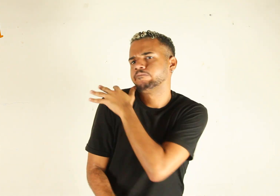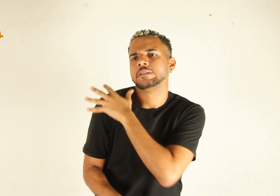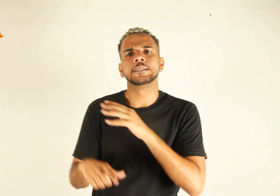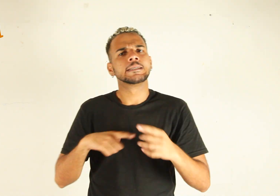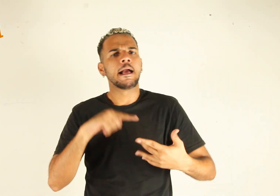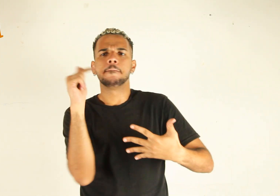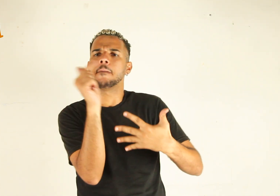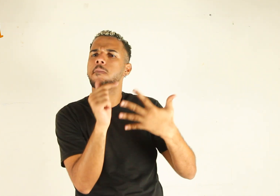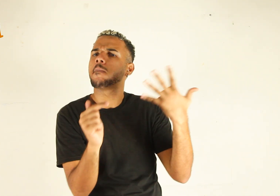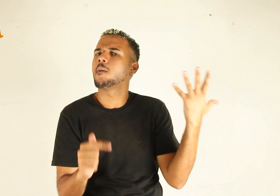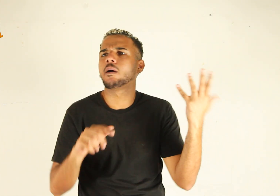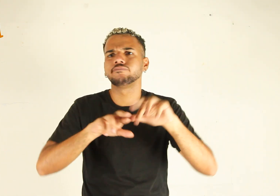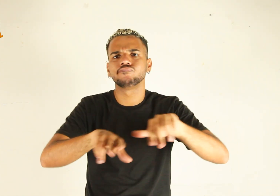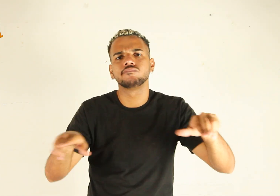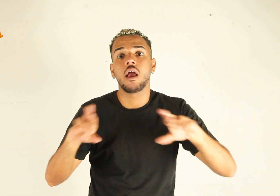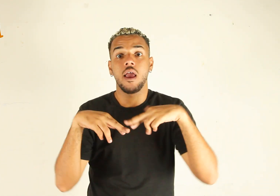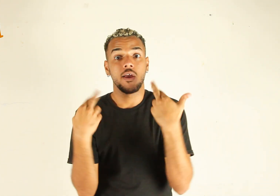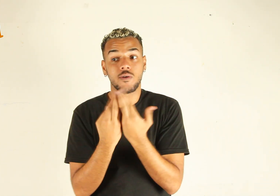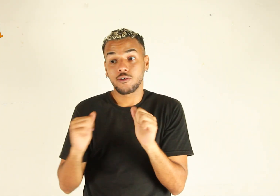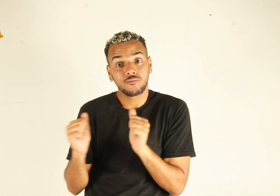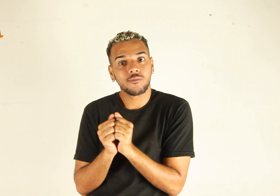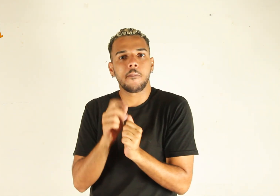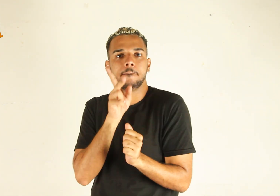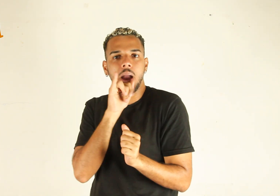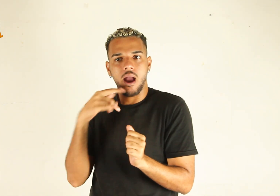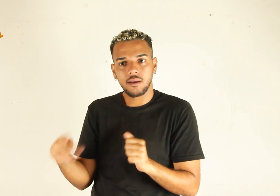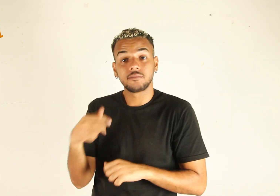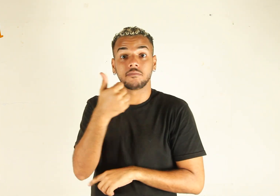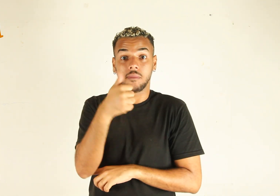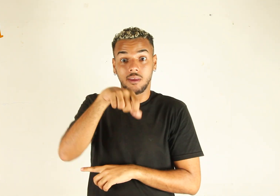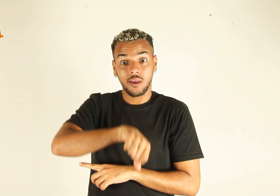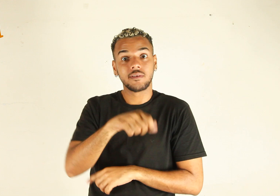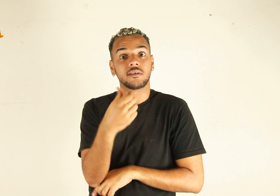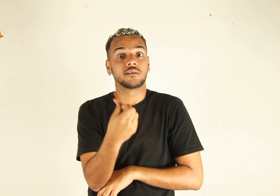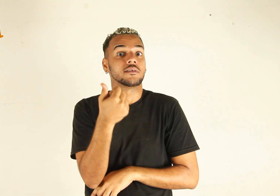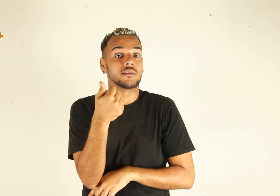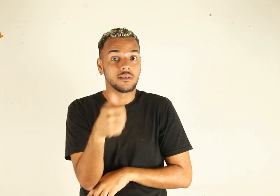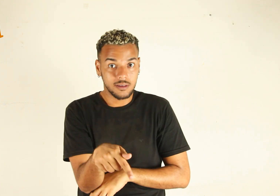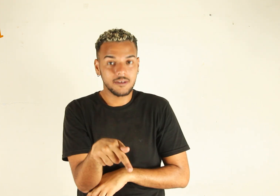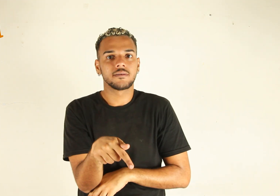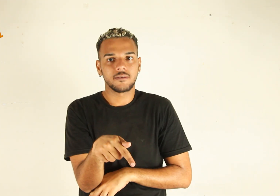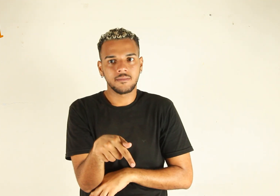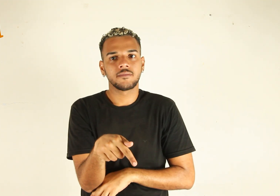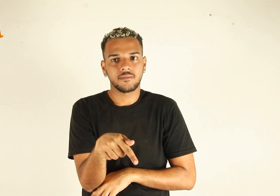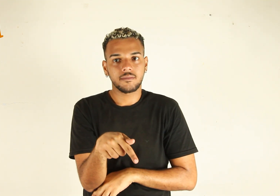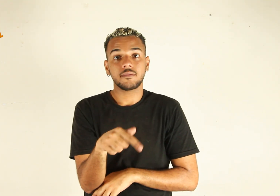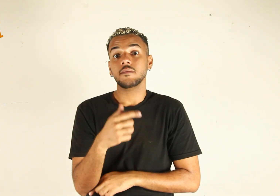de Ginga, morreu. E seu filho, Nagola Mabandi, ascendeu ao poder. Seu governo foi